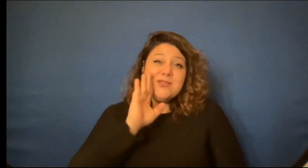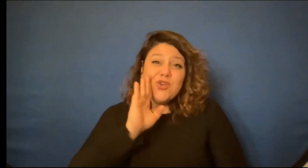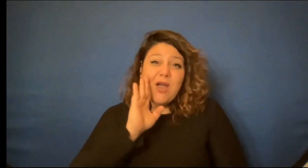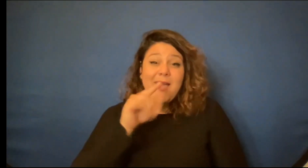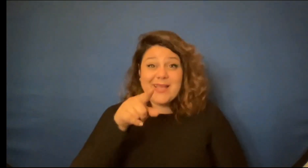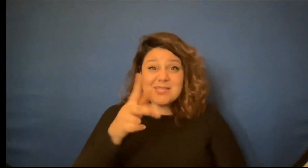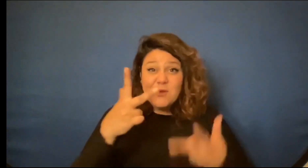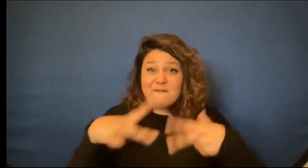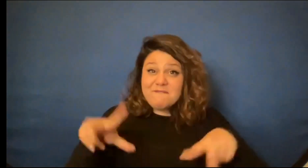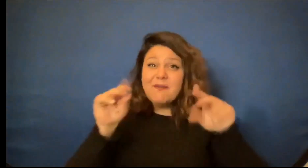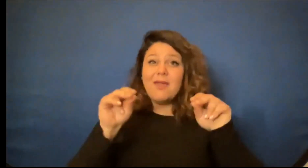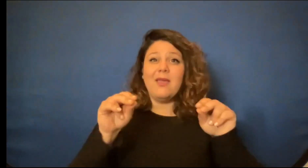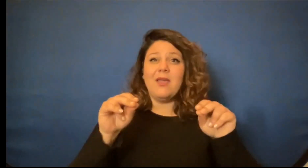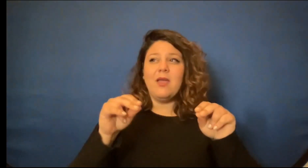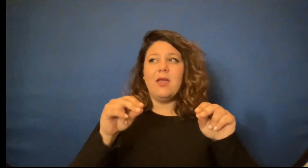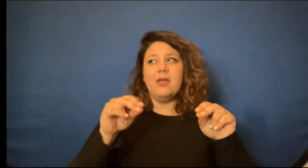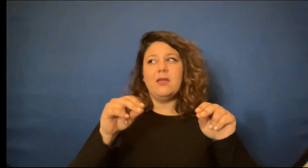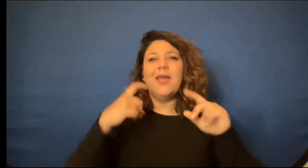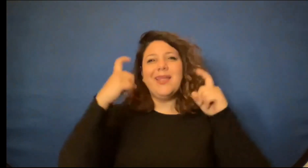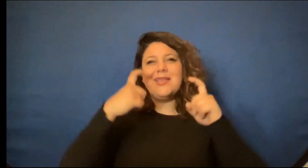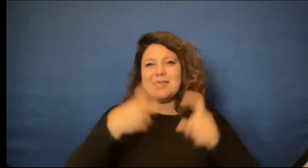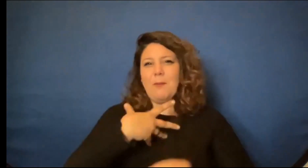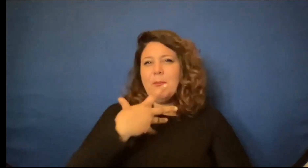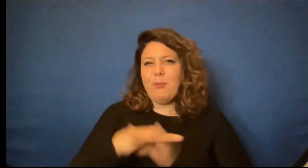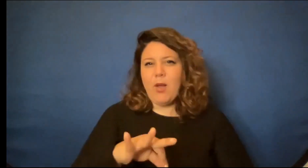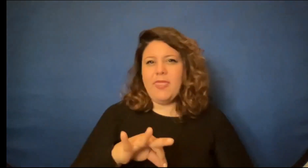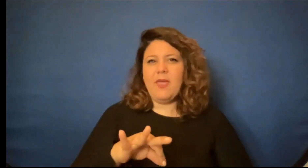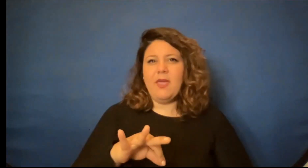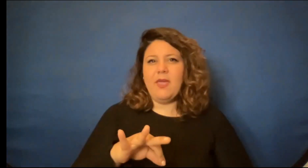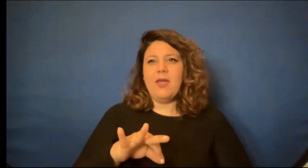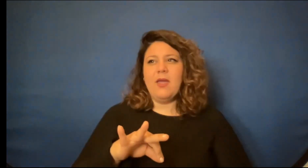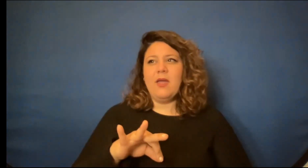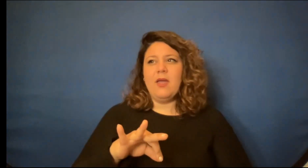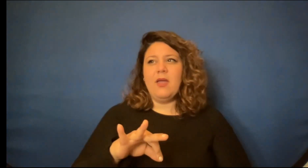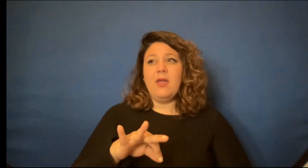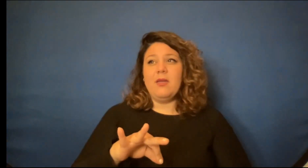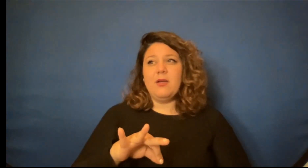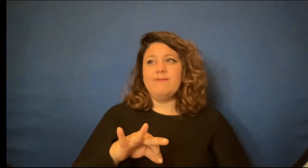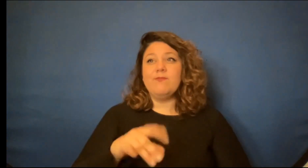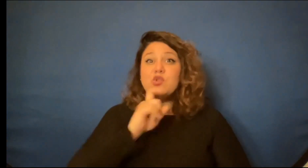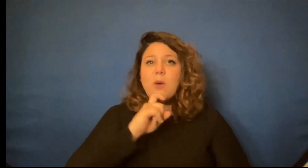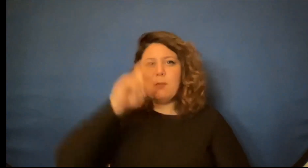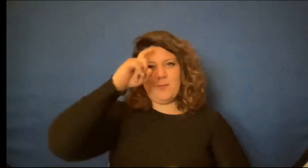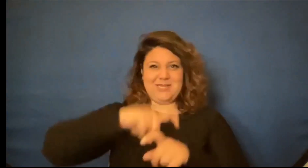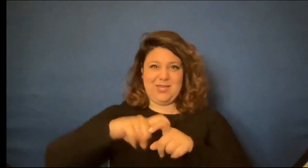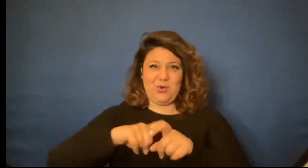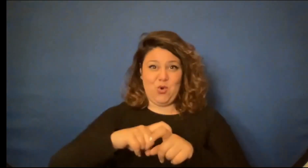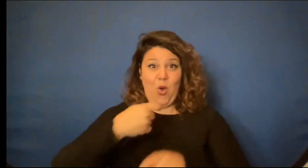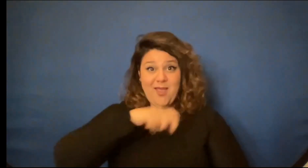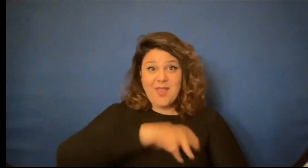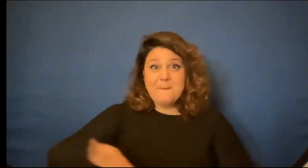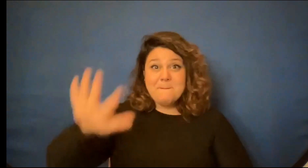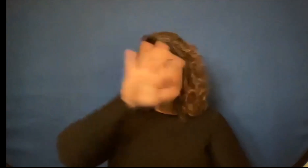pues se podría intentar, y como apuntaba Inma, pero psicólogos, es que en España la ratio de psicólogos